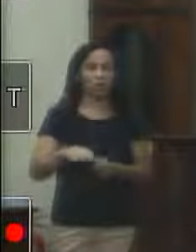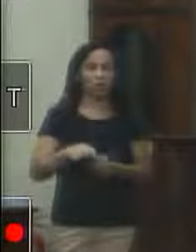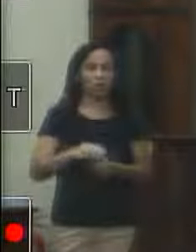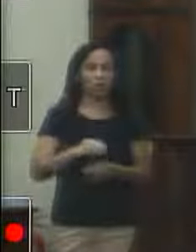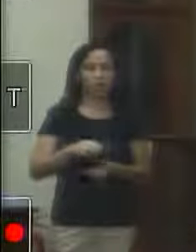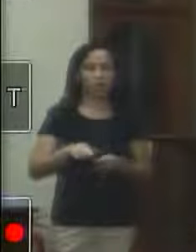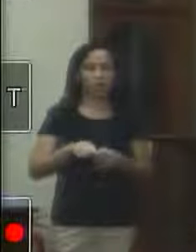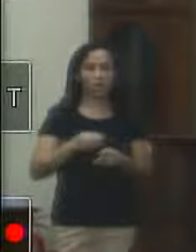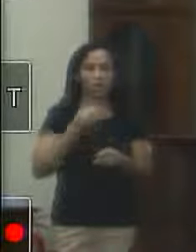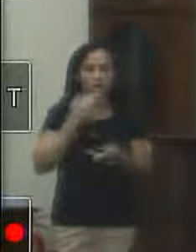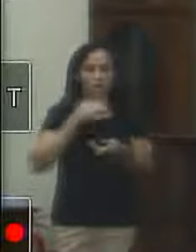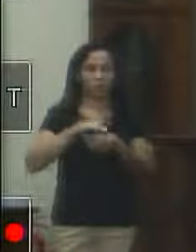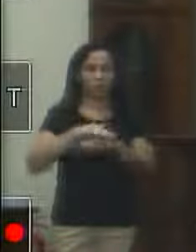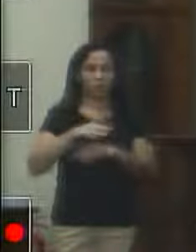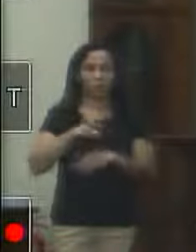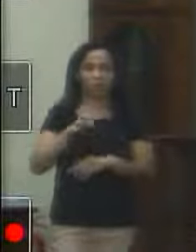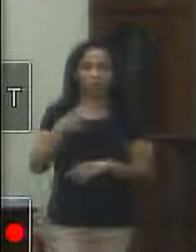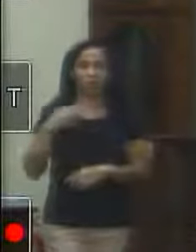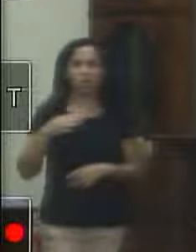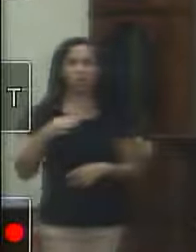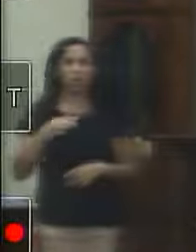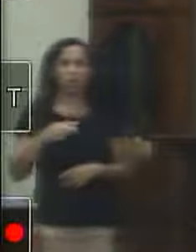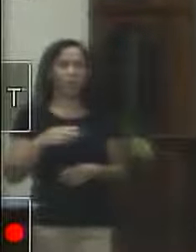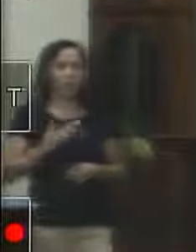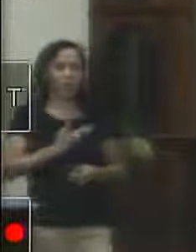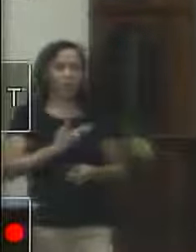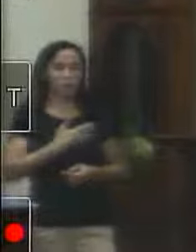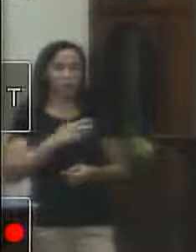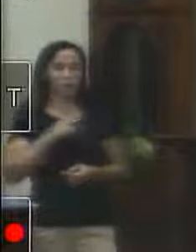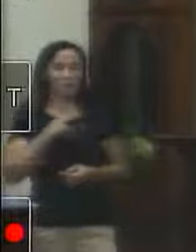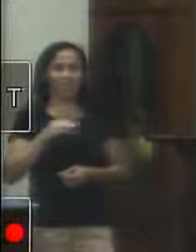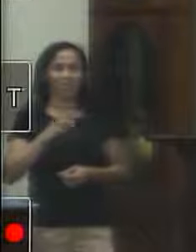noite também ao ex-vereador, muito meu amigo,